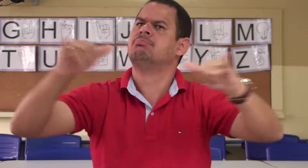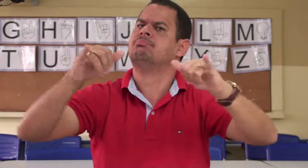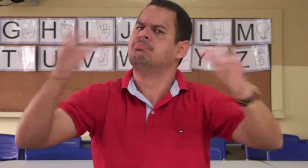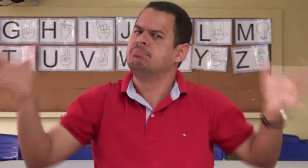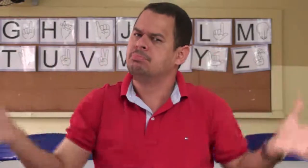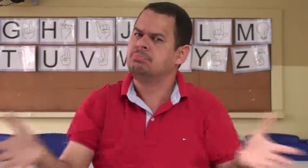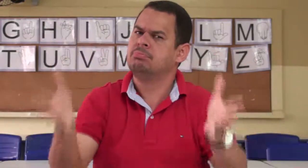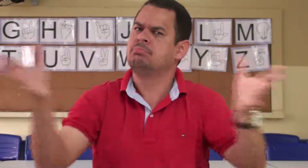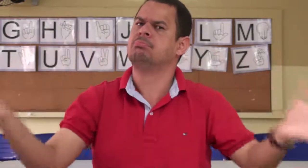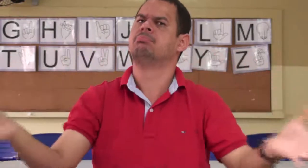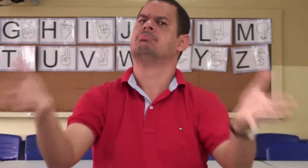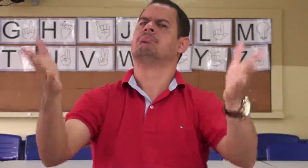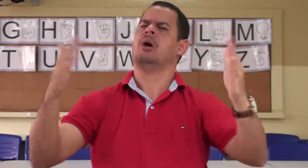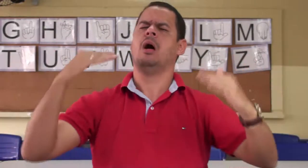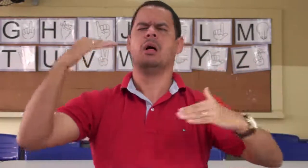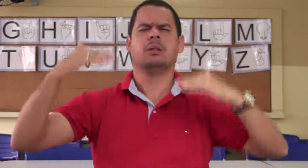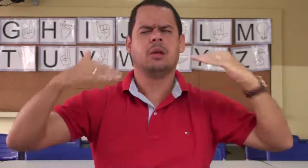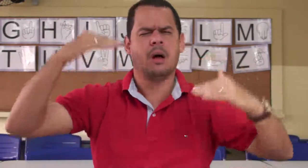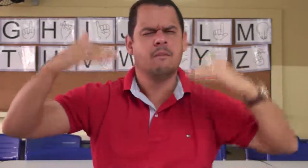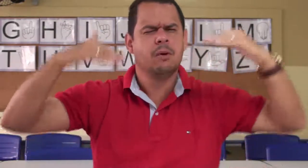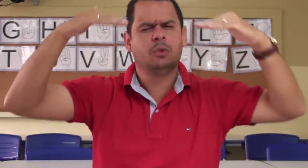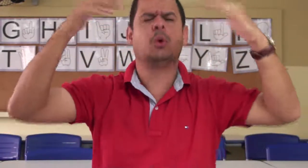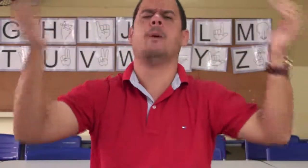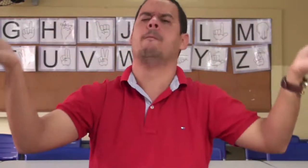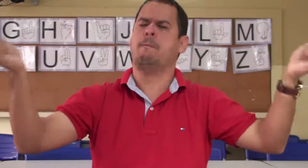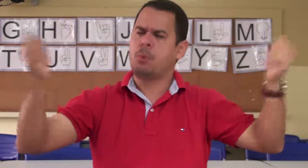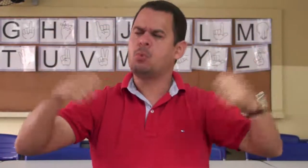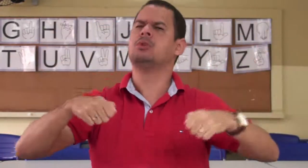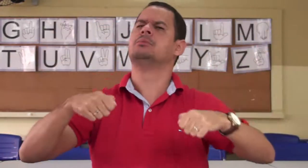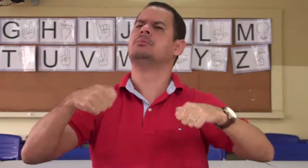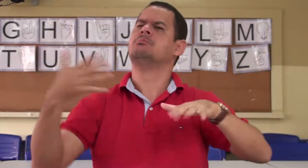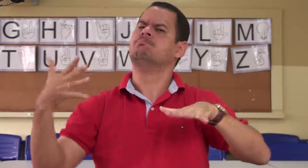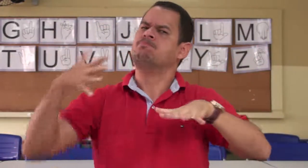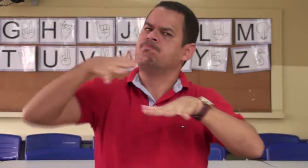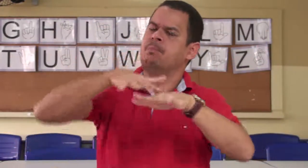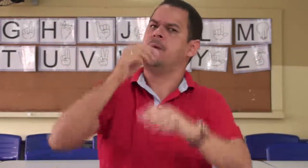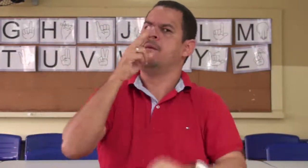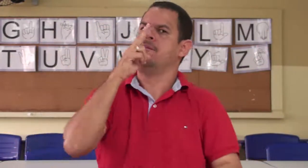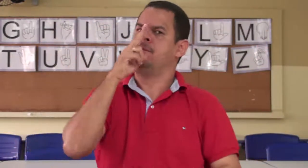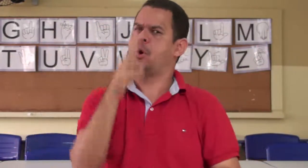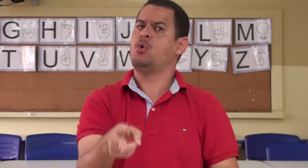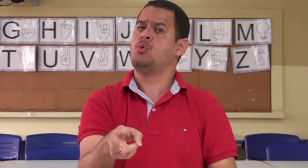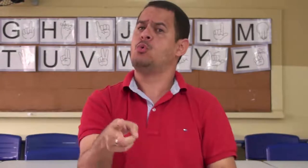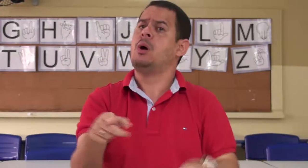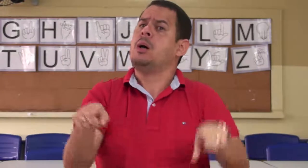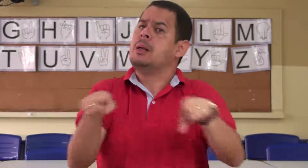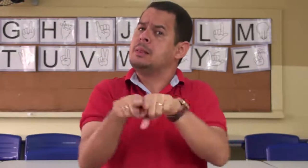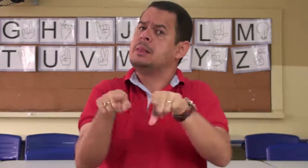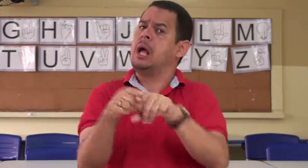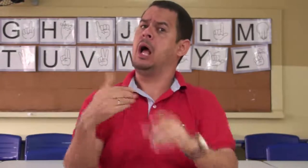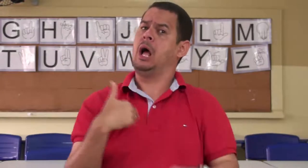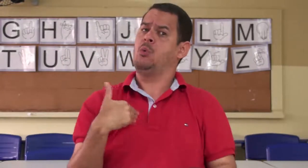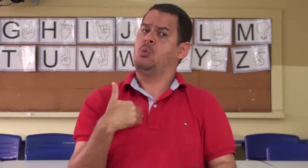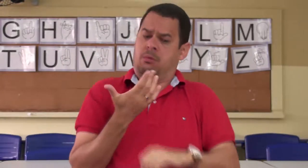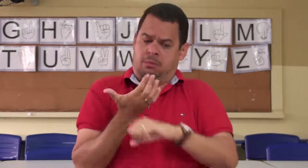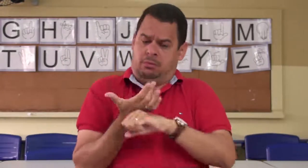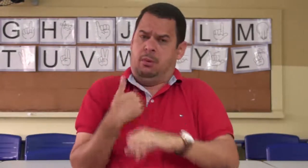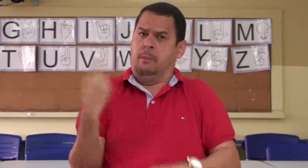tem atuado na divulgação, também motivado para que outros entrem também,